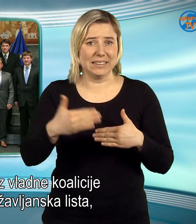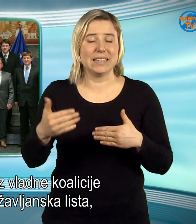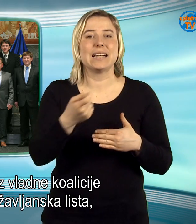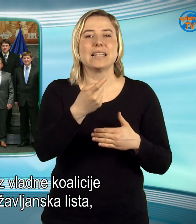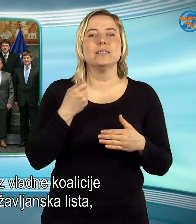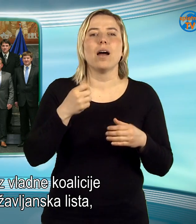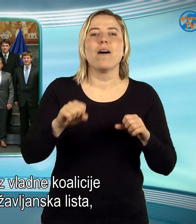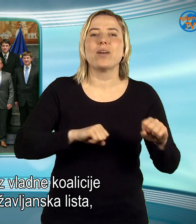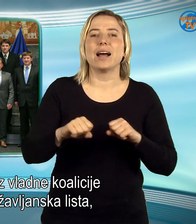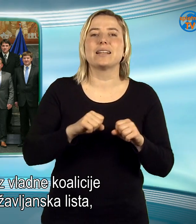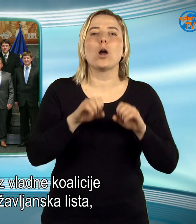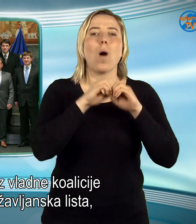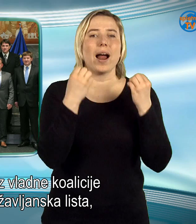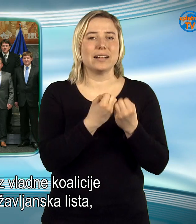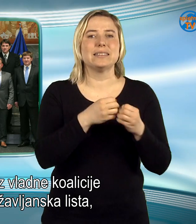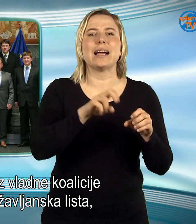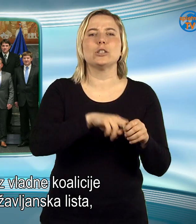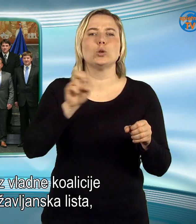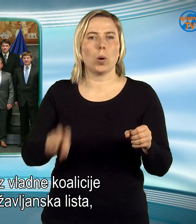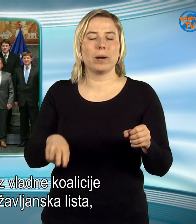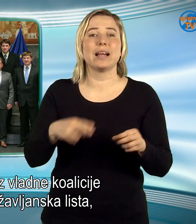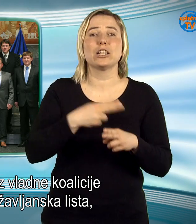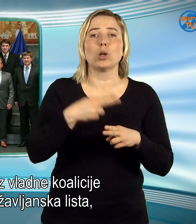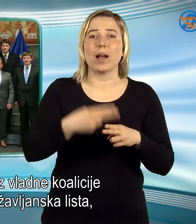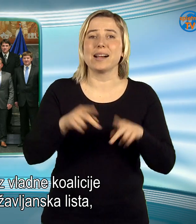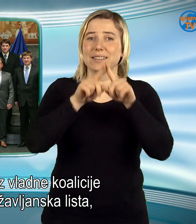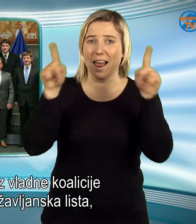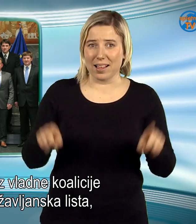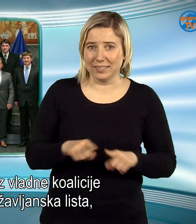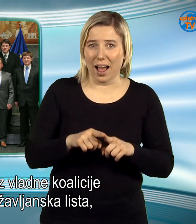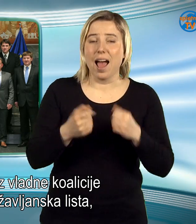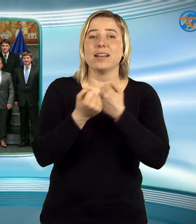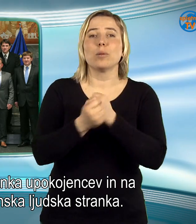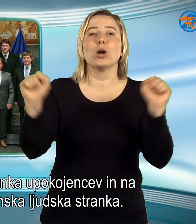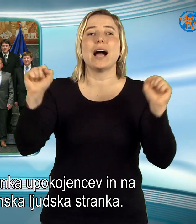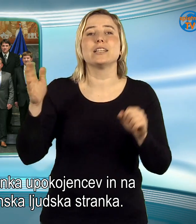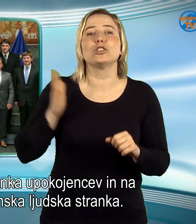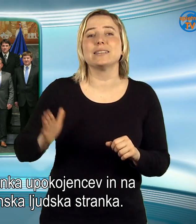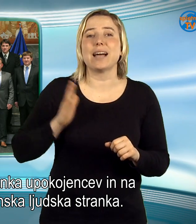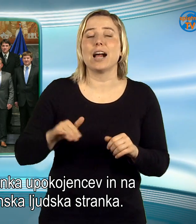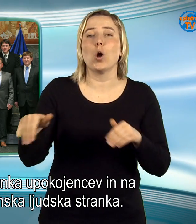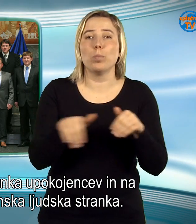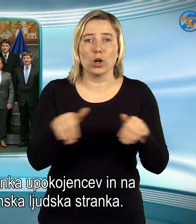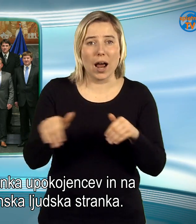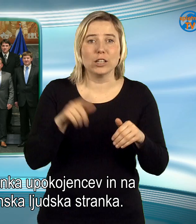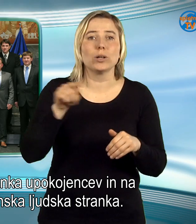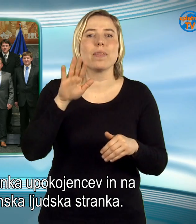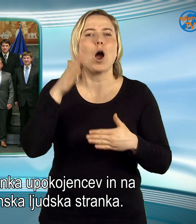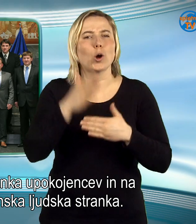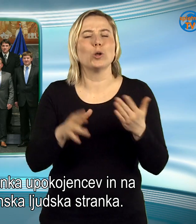vladne koalicije izstopili Državljanska lista, Demokratična stranka upokojencev in na koncu še